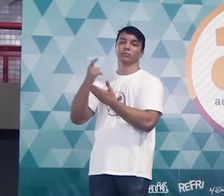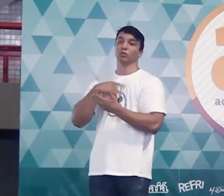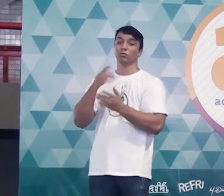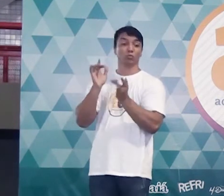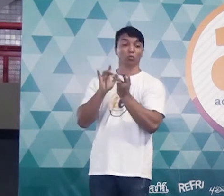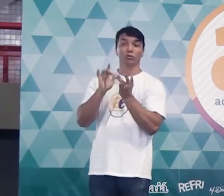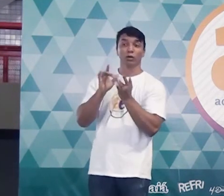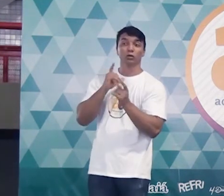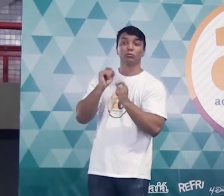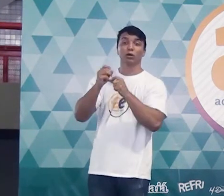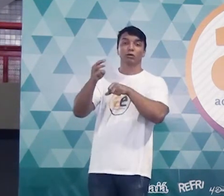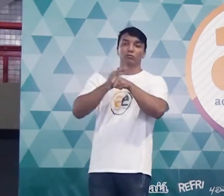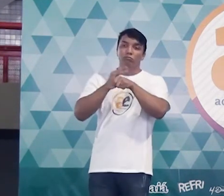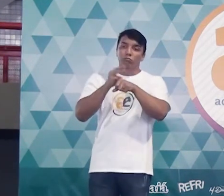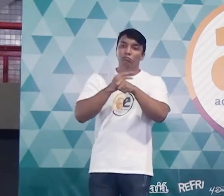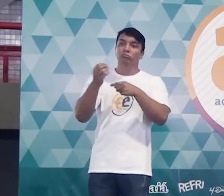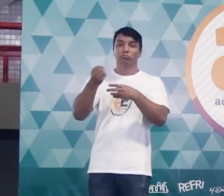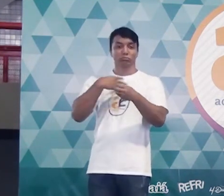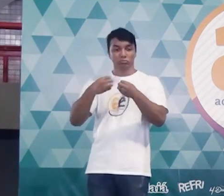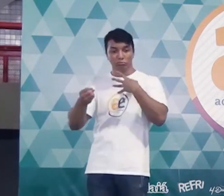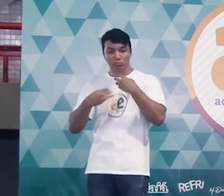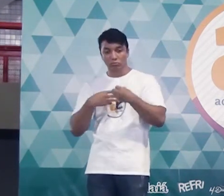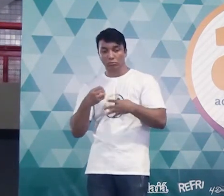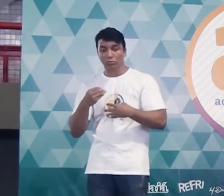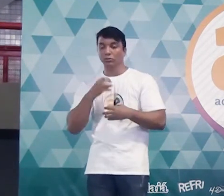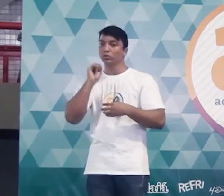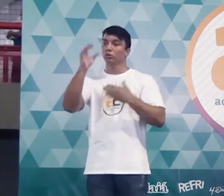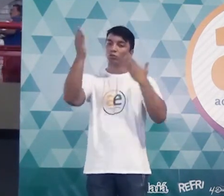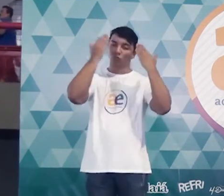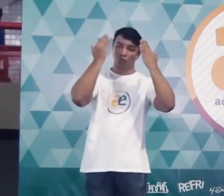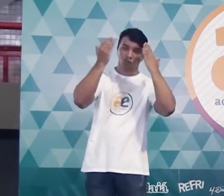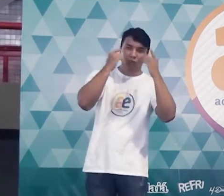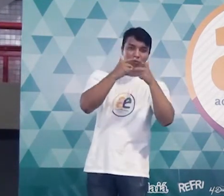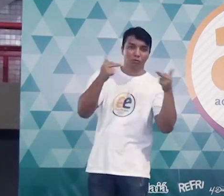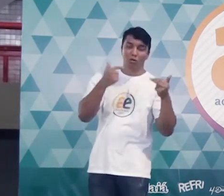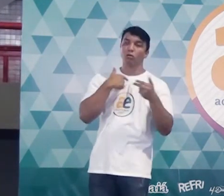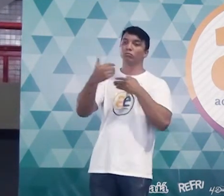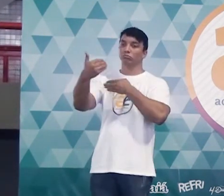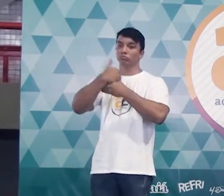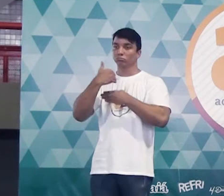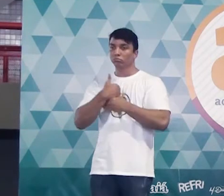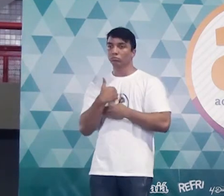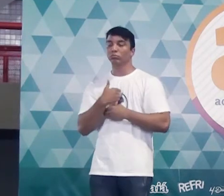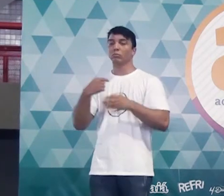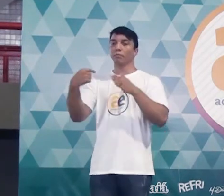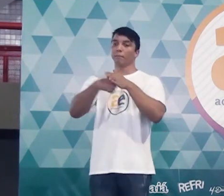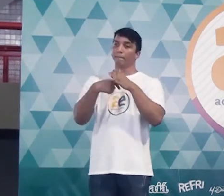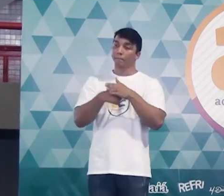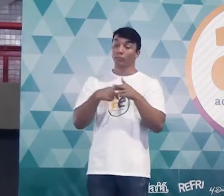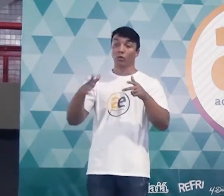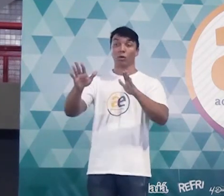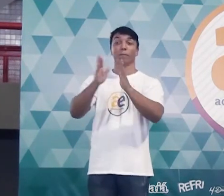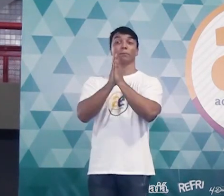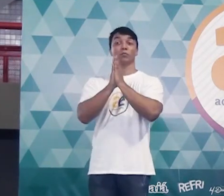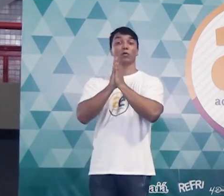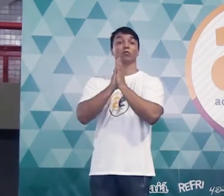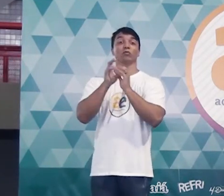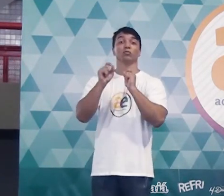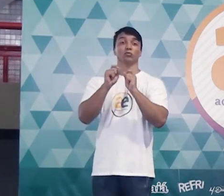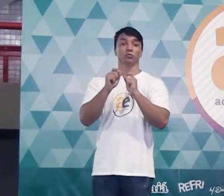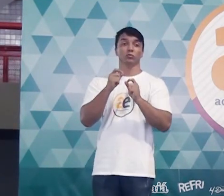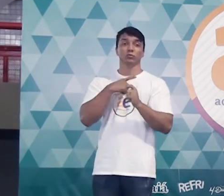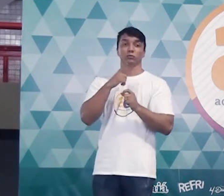meus contatos, justamente, para caso tenha ficado alguma pergunta, você possa entrar em contato comigo. Eu só peço uma coisa, porque eu ensino em